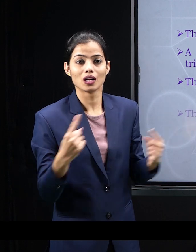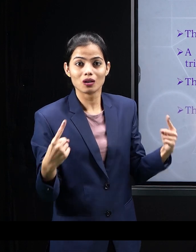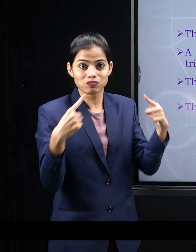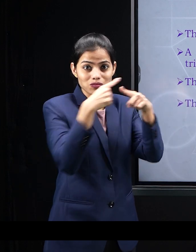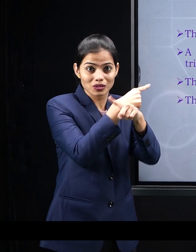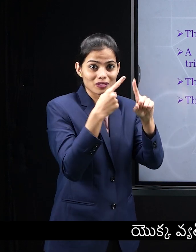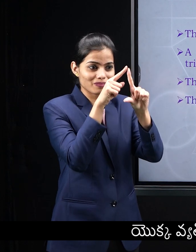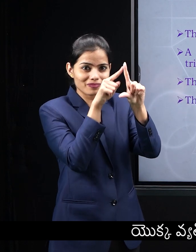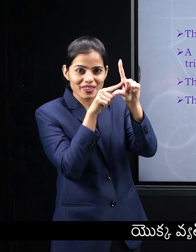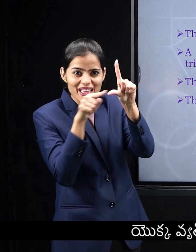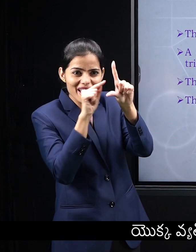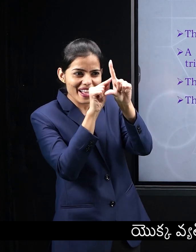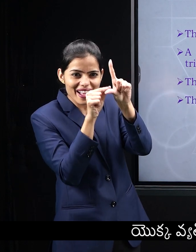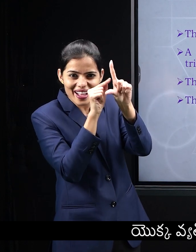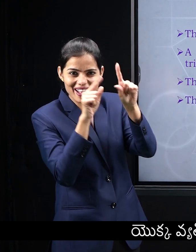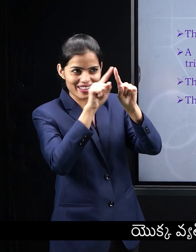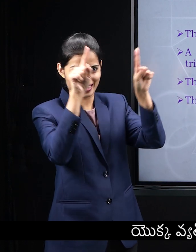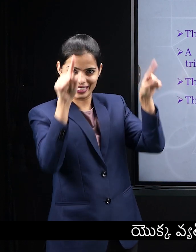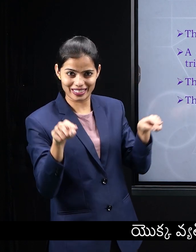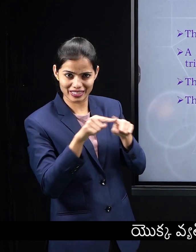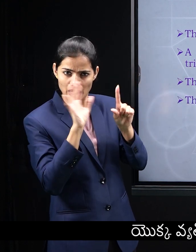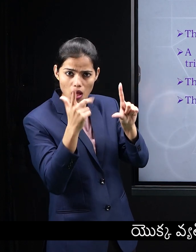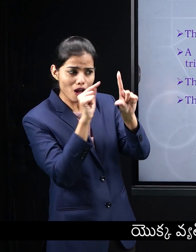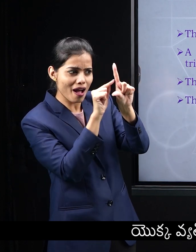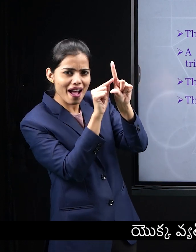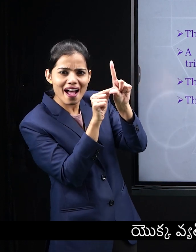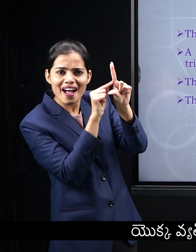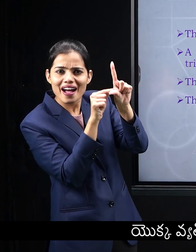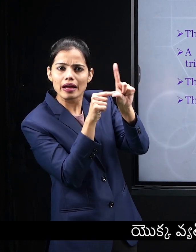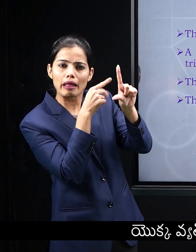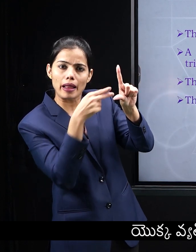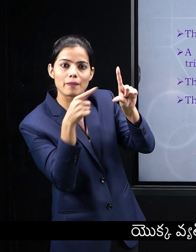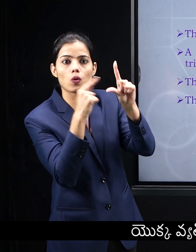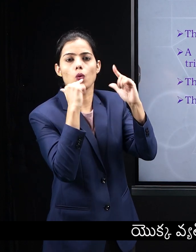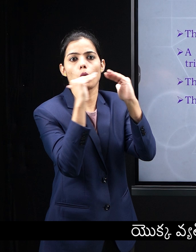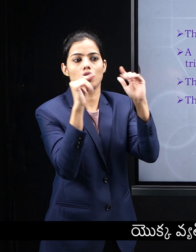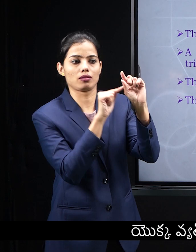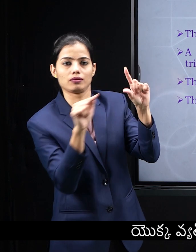సమాంతర చతుర్భుజం యొక్క వ్యతిరేక కోణాలు సమానంగా ఉంటాయి.